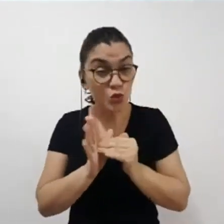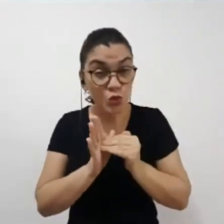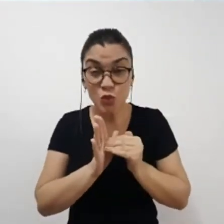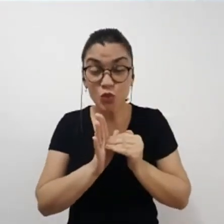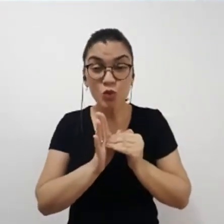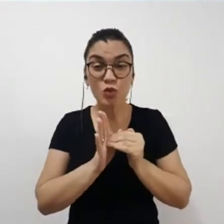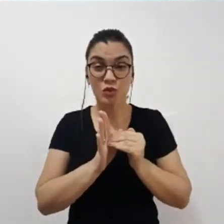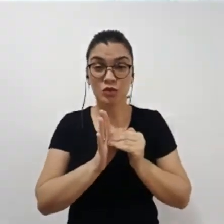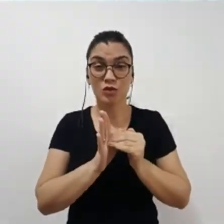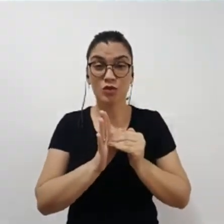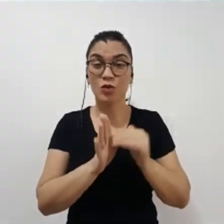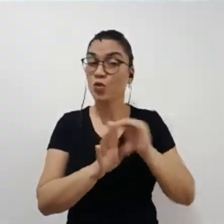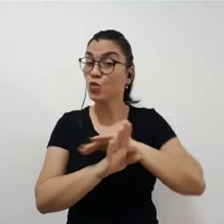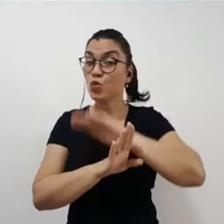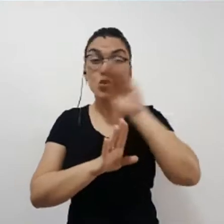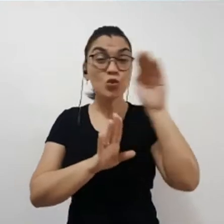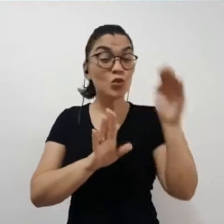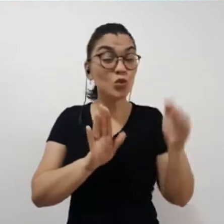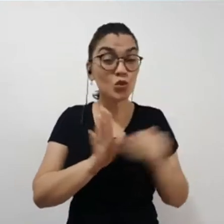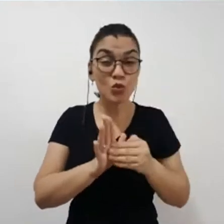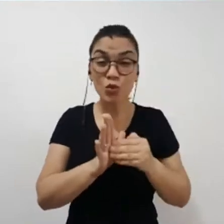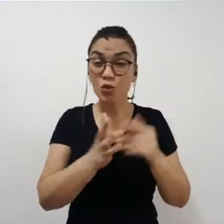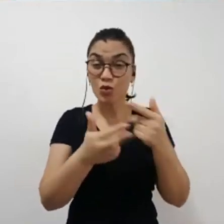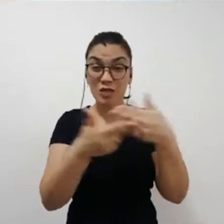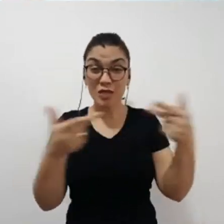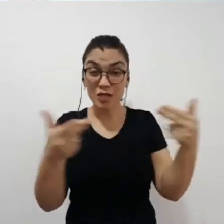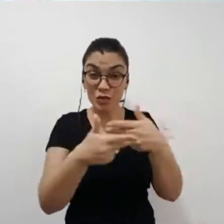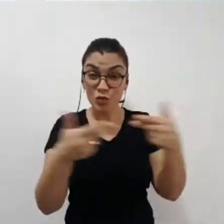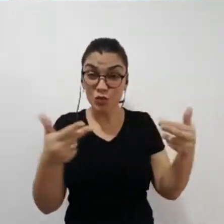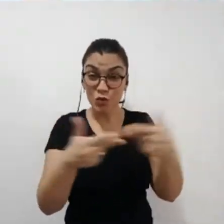as coisas contribuem